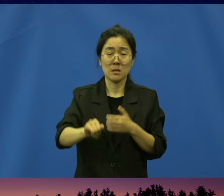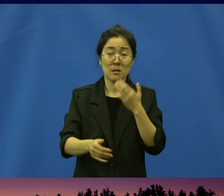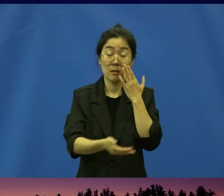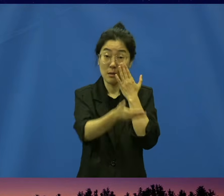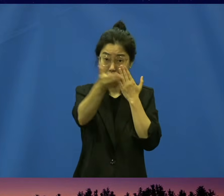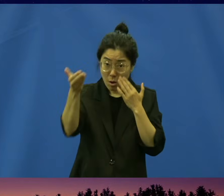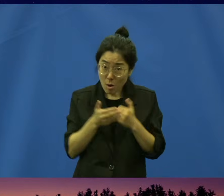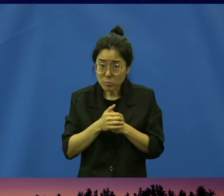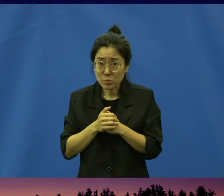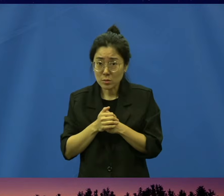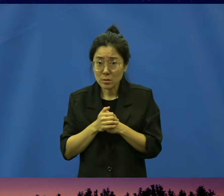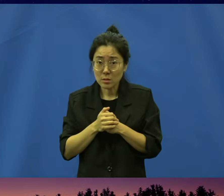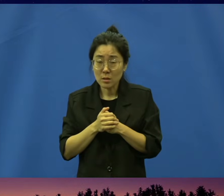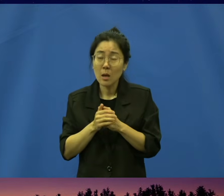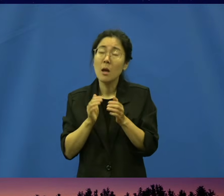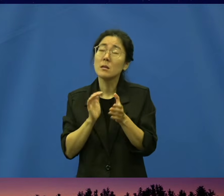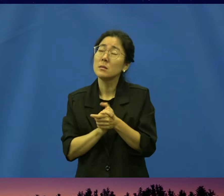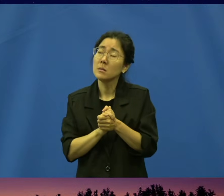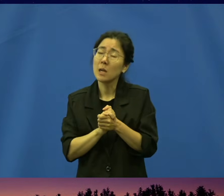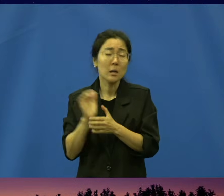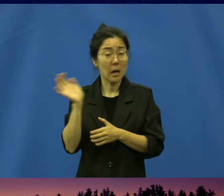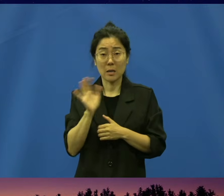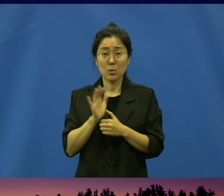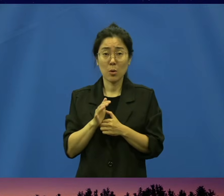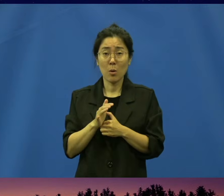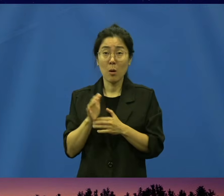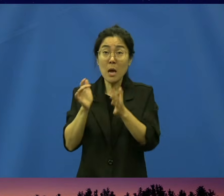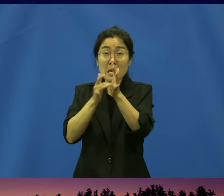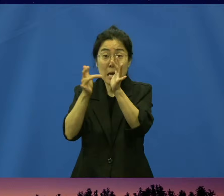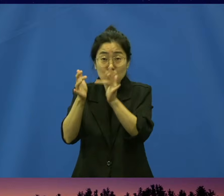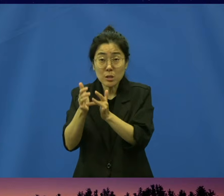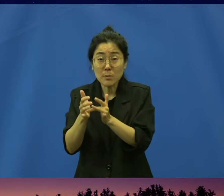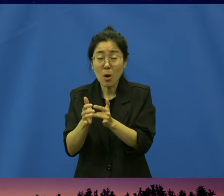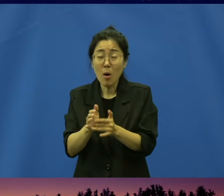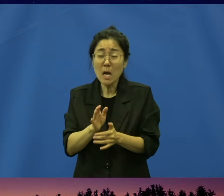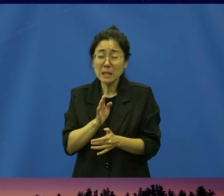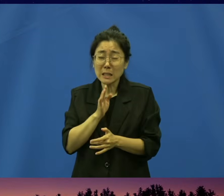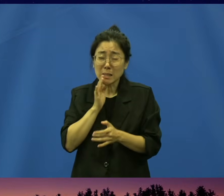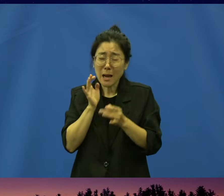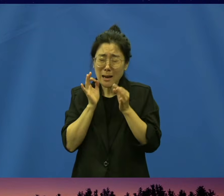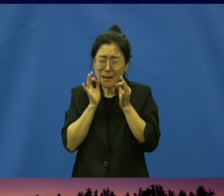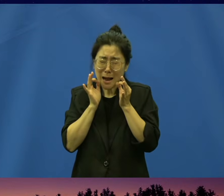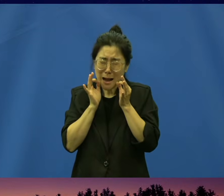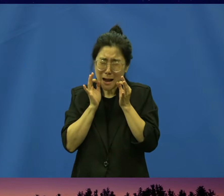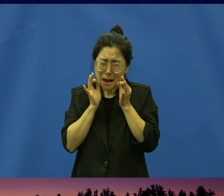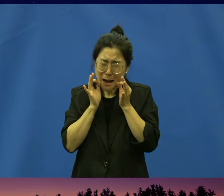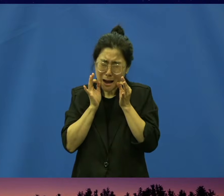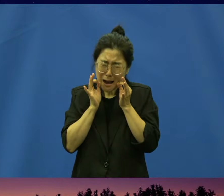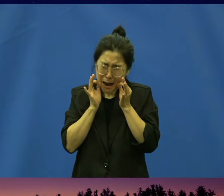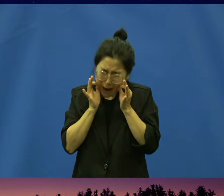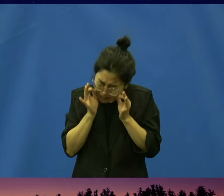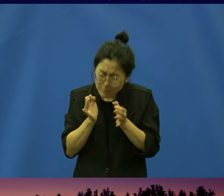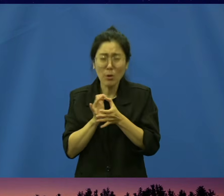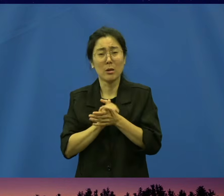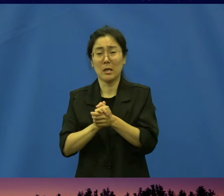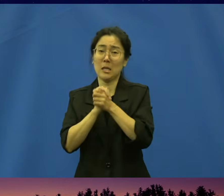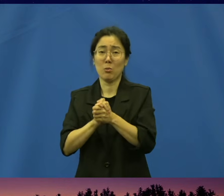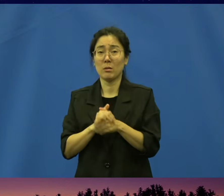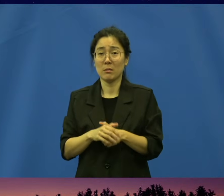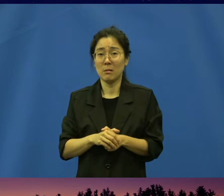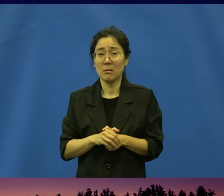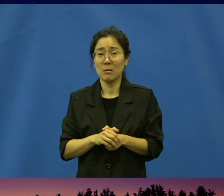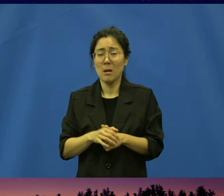많이 간절하게 기도해야 됩니다. 기도하는 성도, 기도하는 교회에 성령의 은혜가 임하는